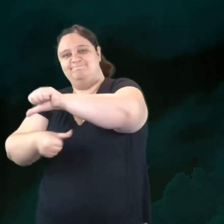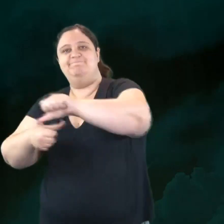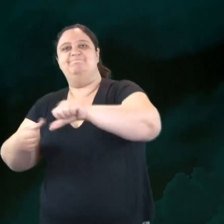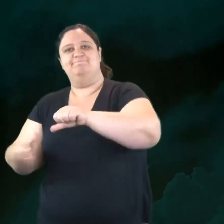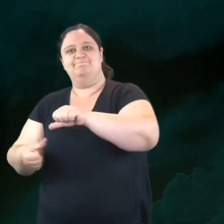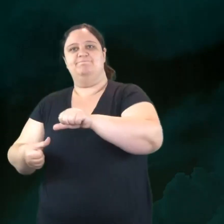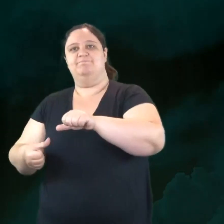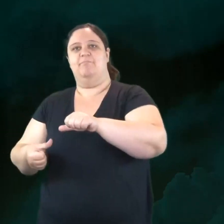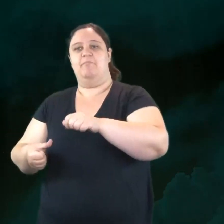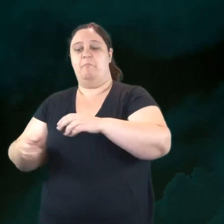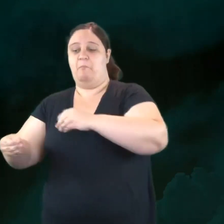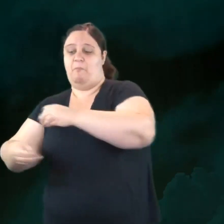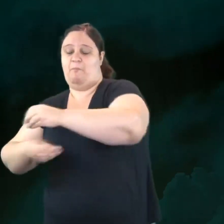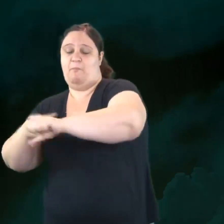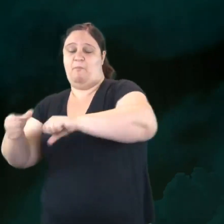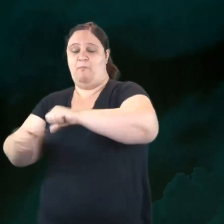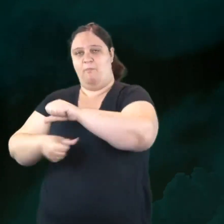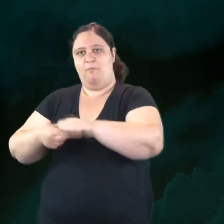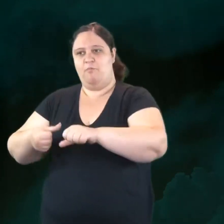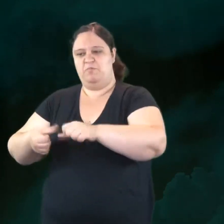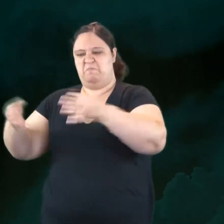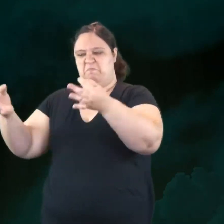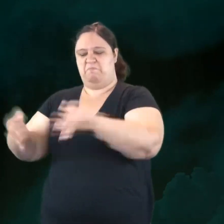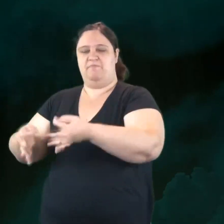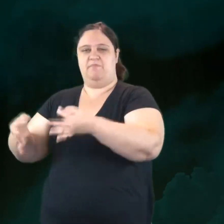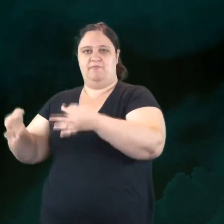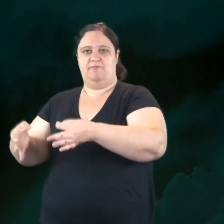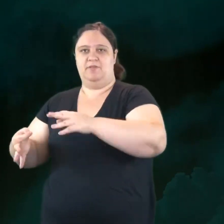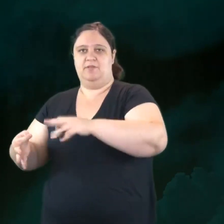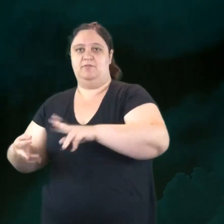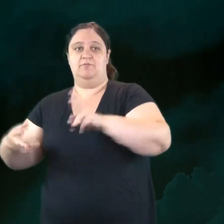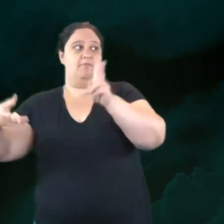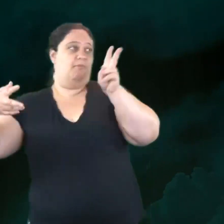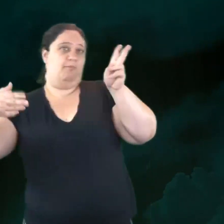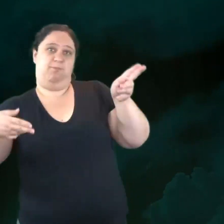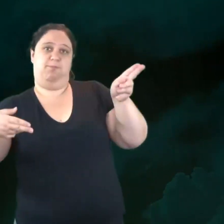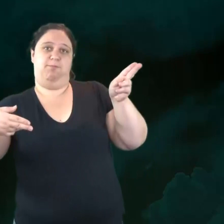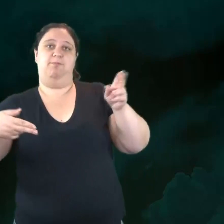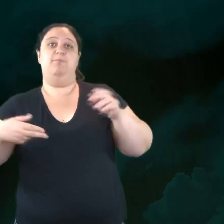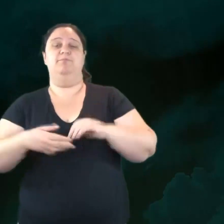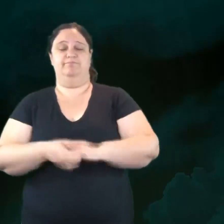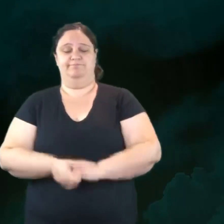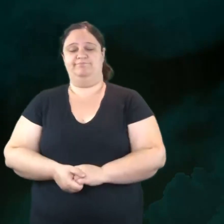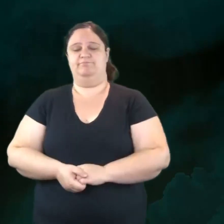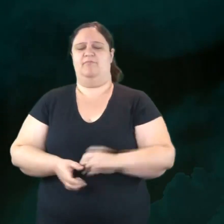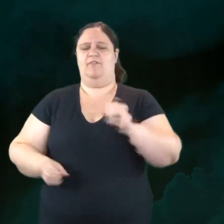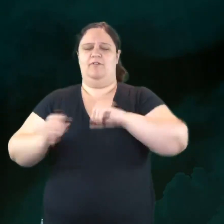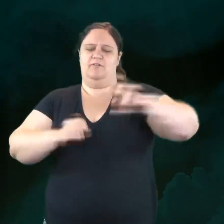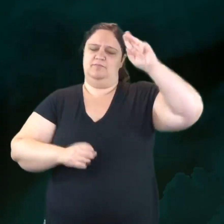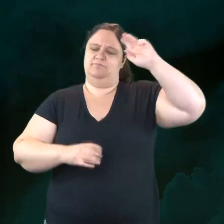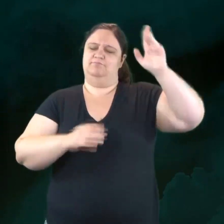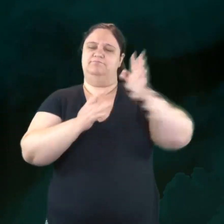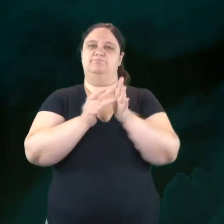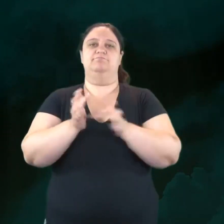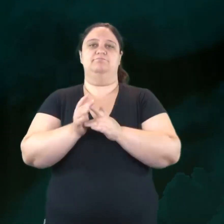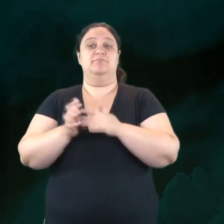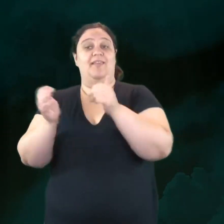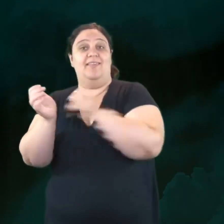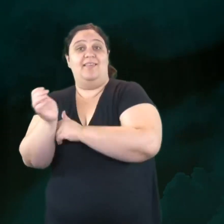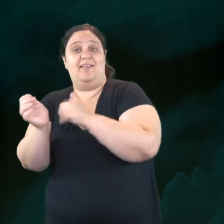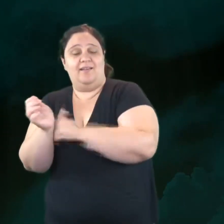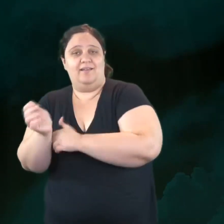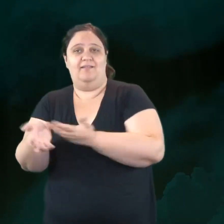eficazmente, operar eficazmente em você, na sua obra. Ó Senhor Jesus. Irmãos, esse é o segredo,